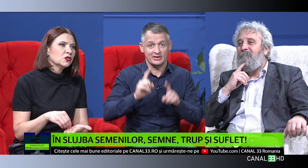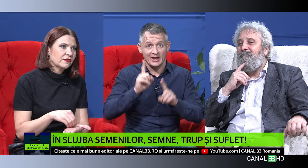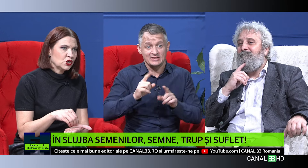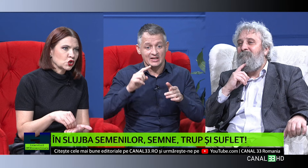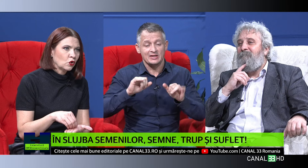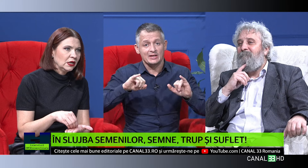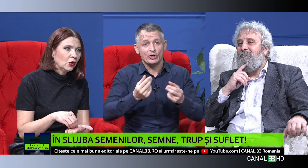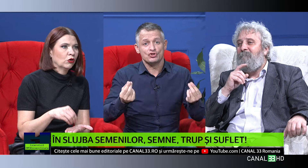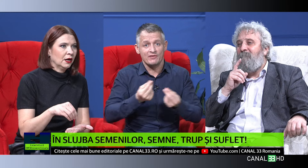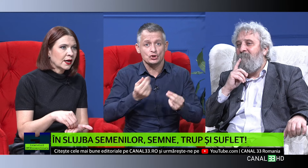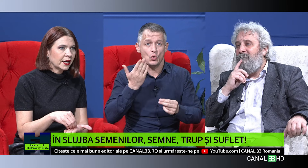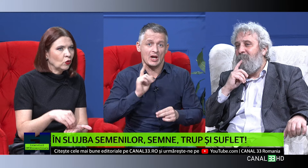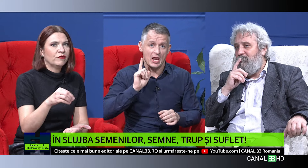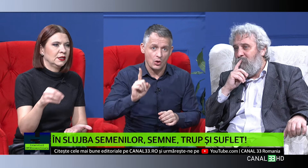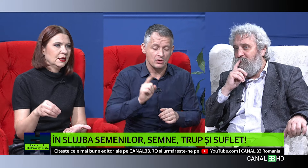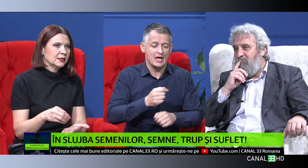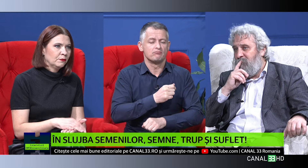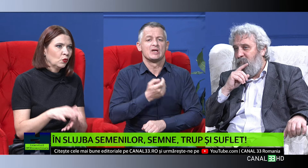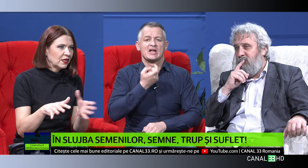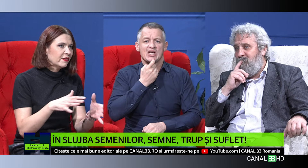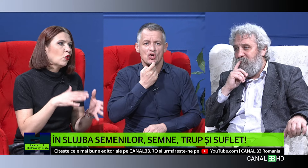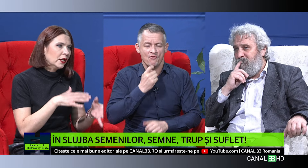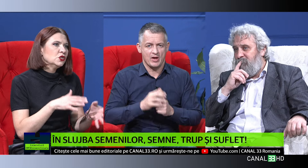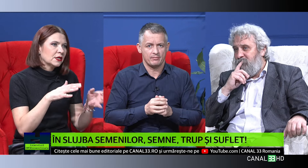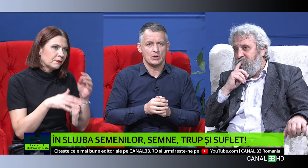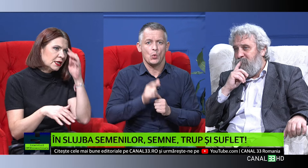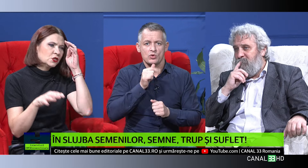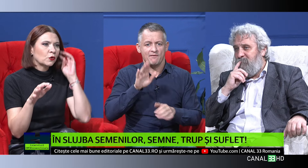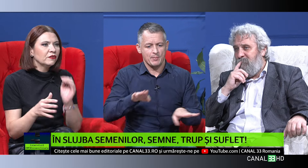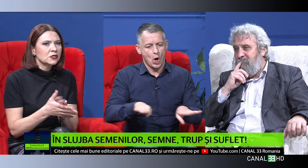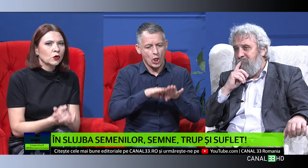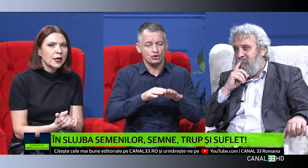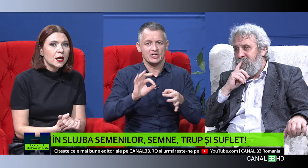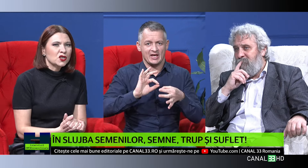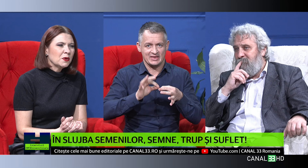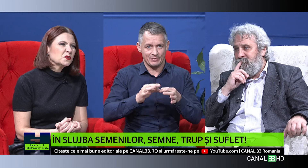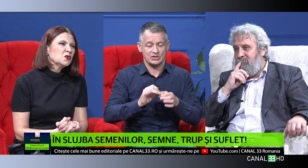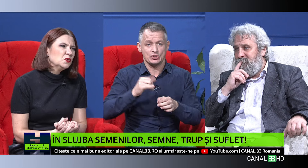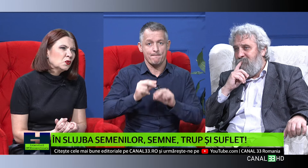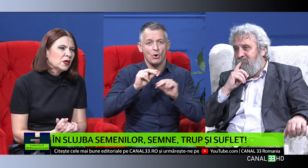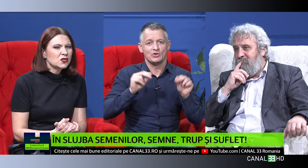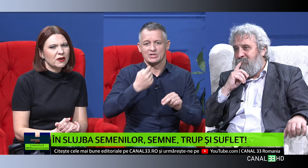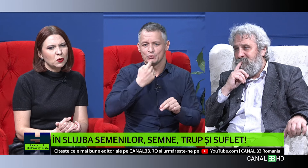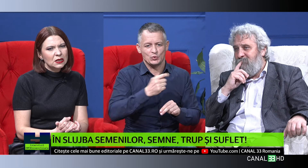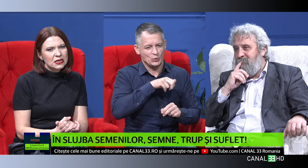întâmplă ceva și în școlile lor. La Craiova, de exemplu, așa, unde avem colegi interpreți și profesori, și mi-au spus, nu, e ceva